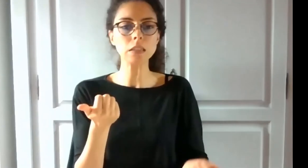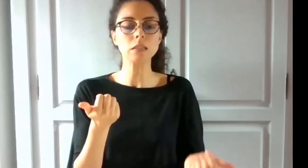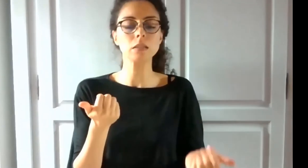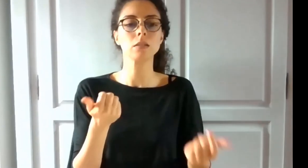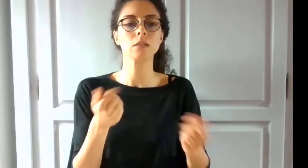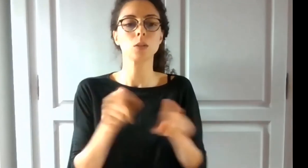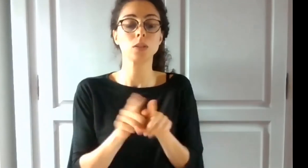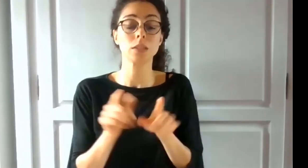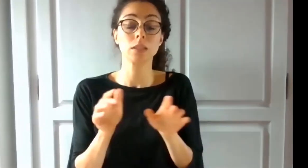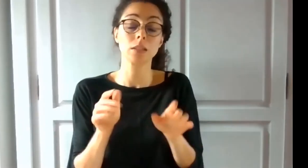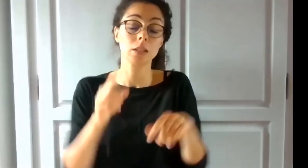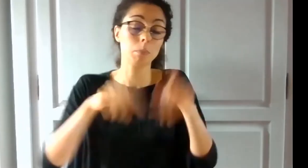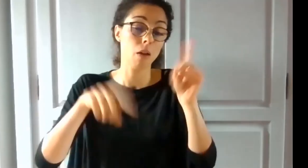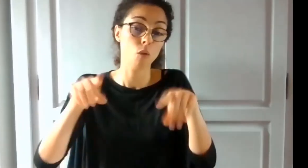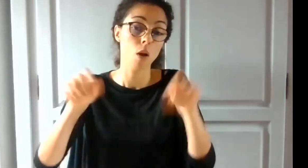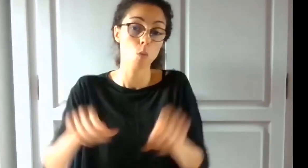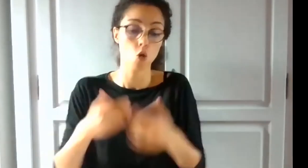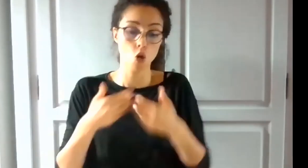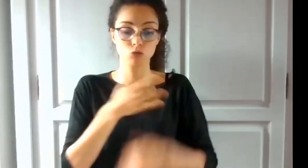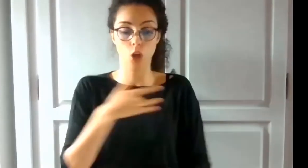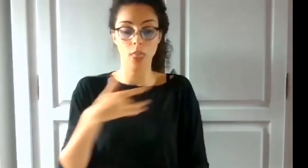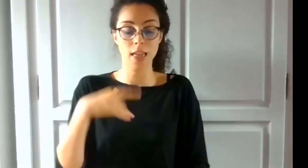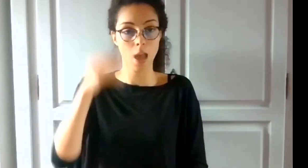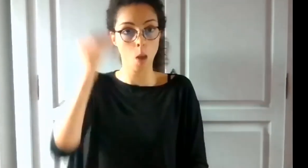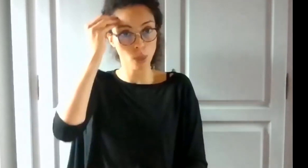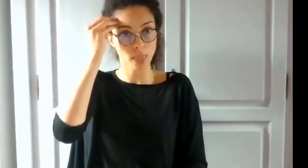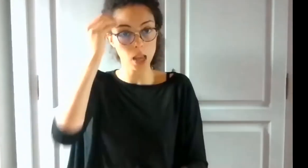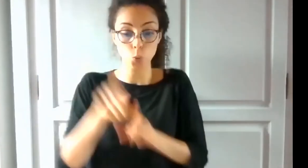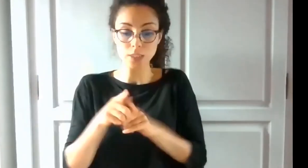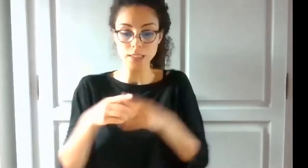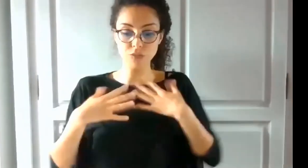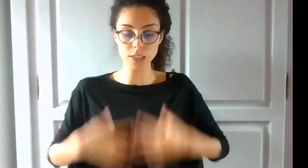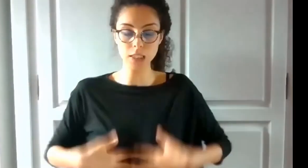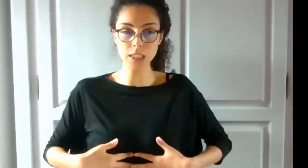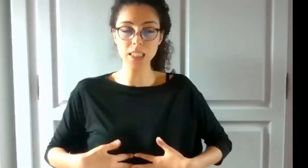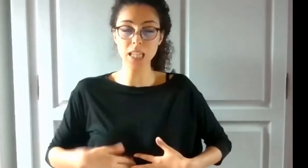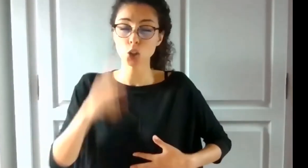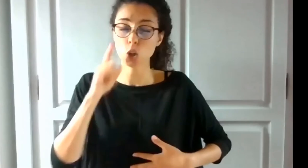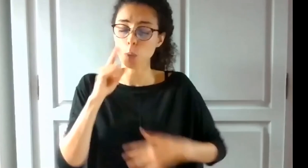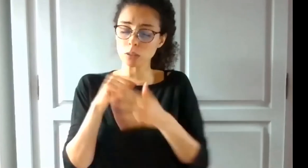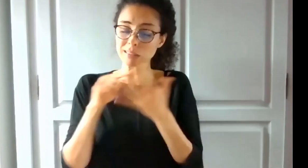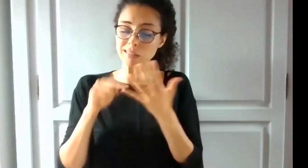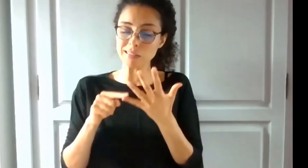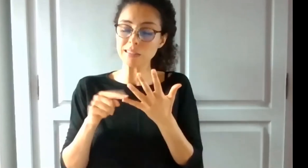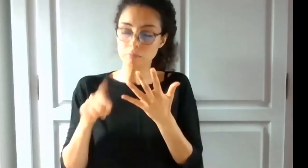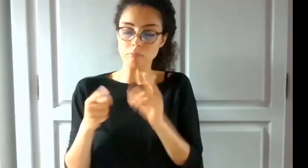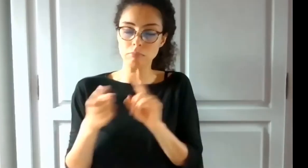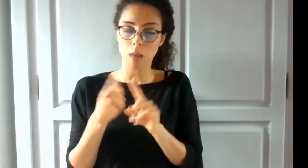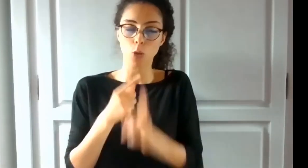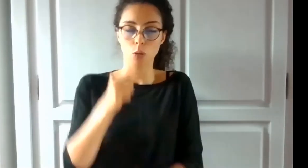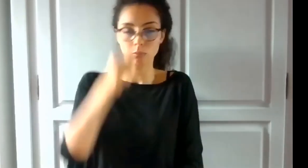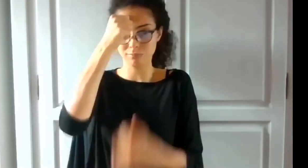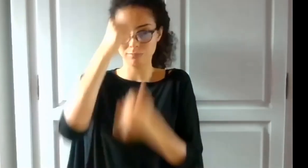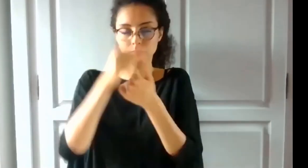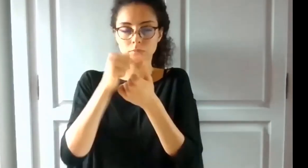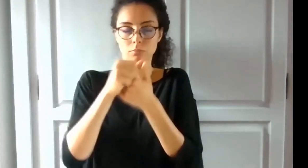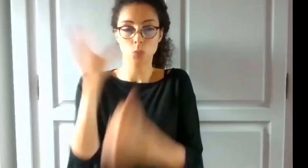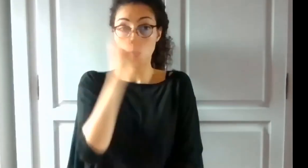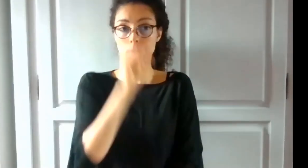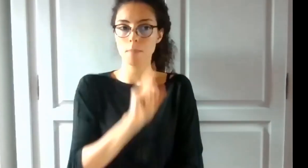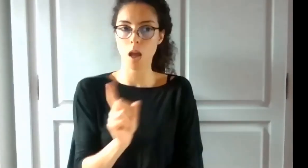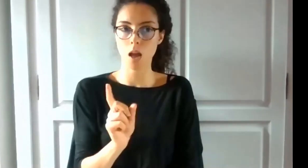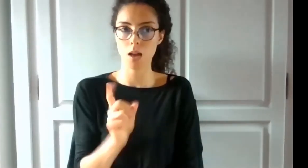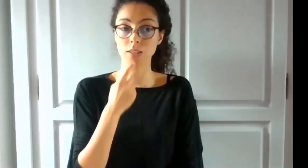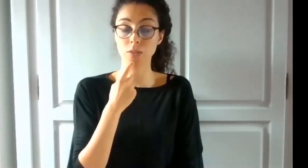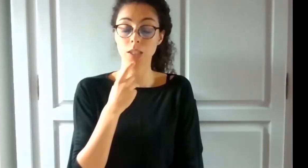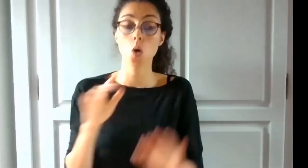sur la santé mentale et la santé physique. Et je pense que ce sont des éléments extrêmement importants à avoir à l'esprit sur, au fond,